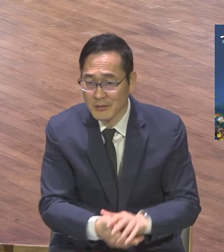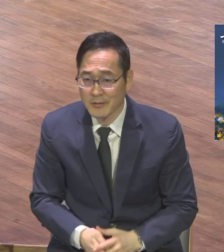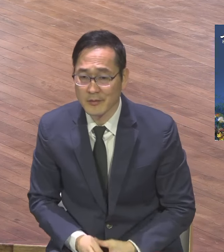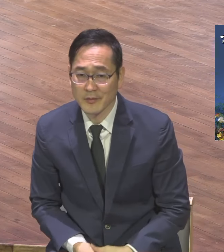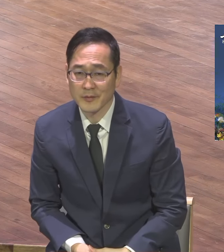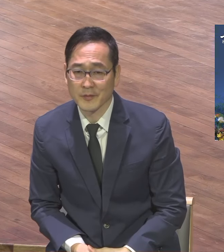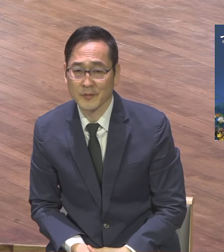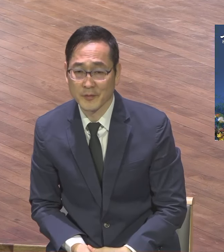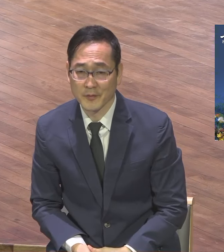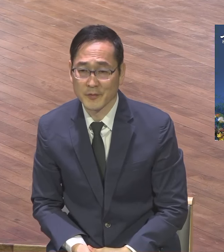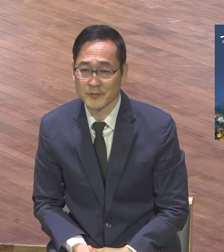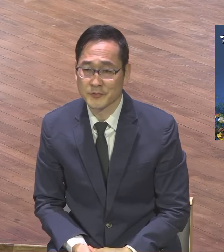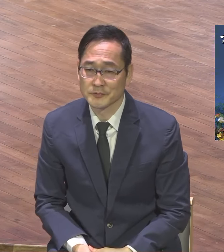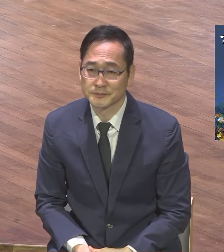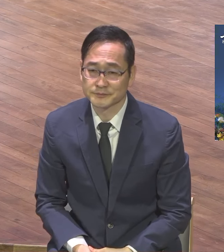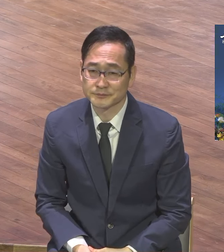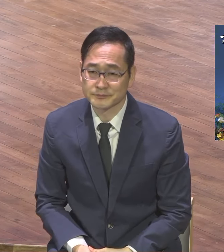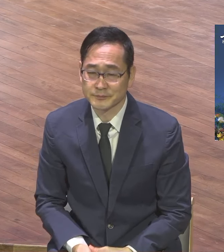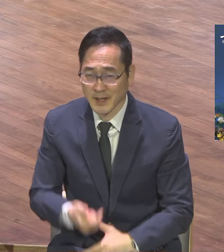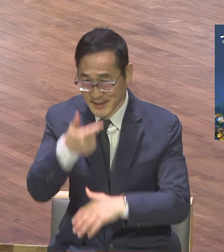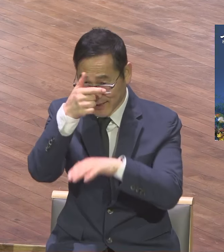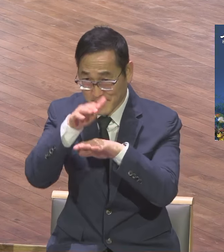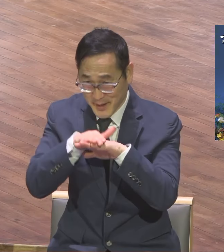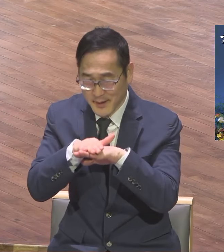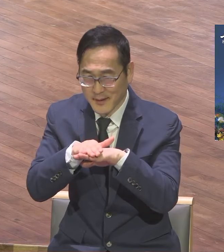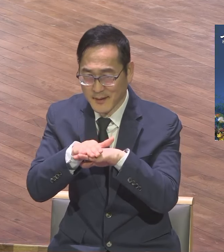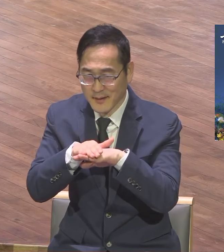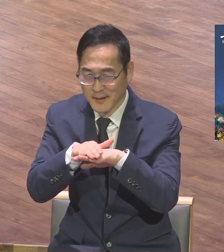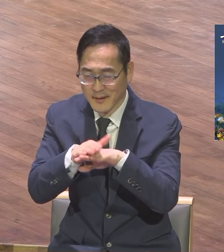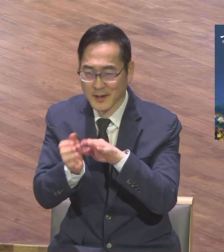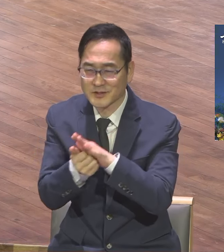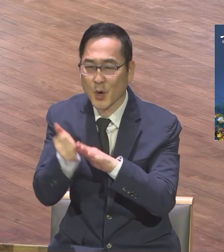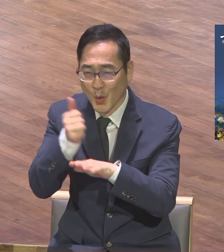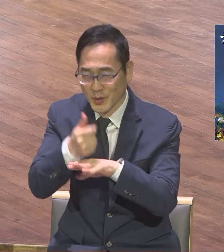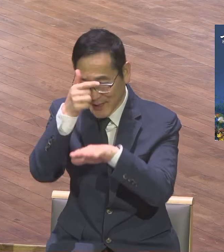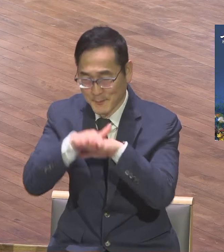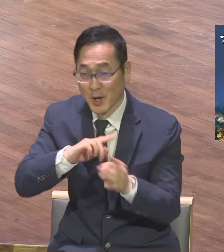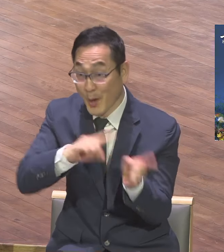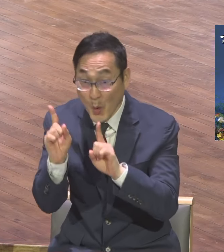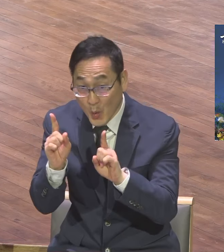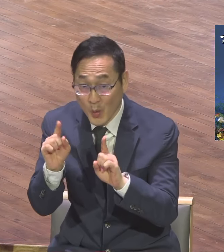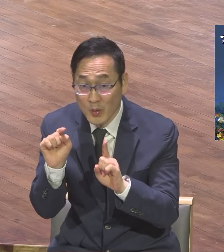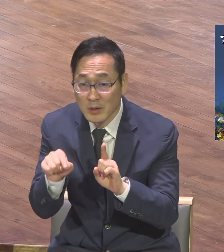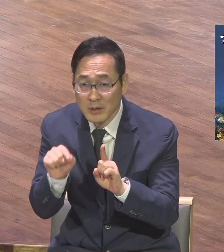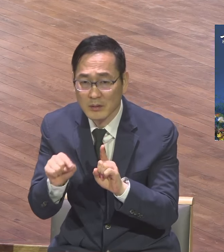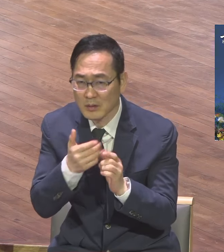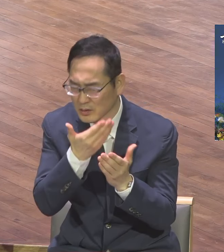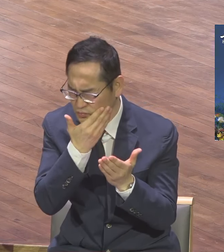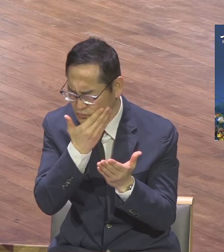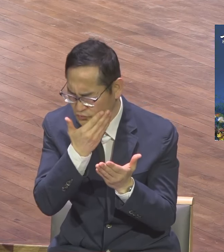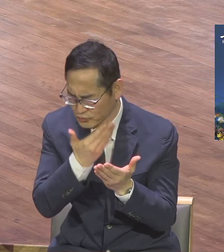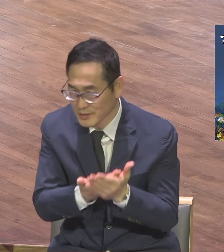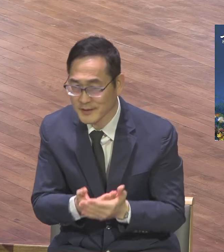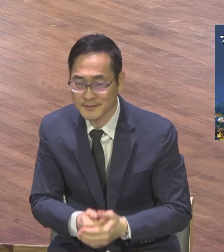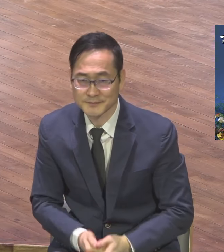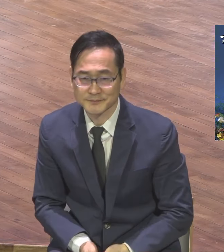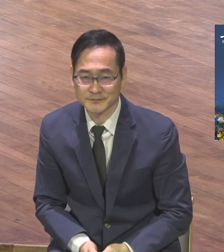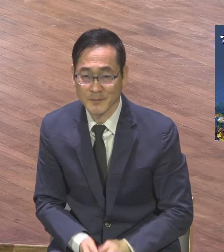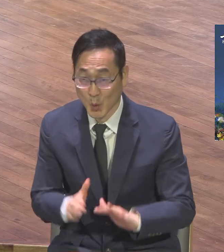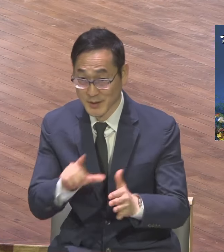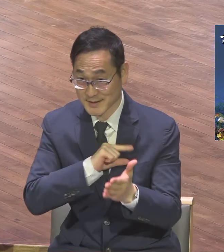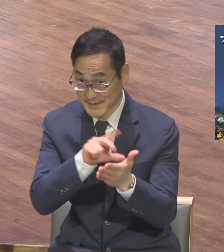예배 회복, 예배 성공하는 것이 아주 중요합니다. 오늘 말씀 제목이